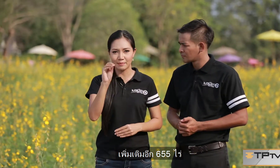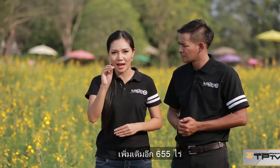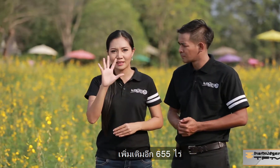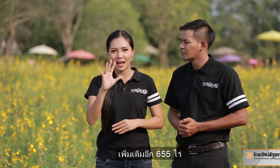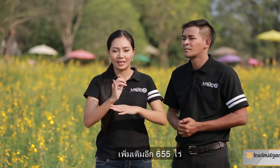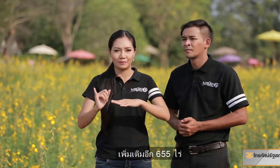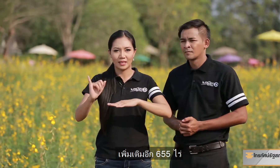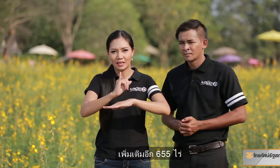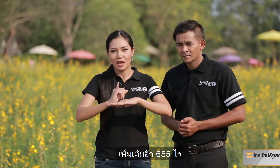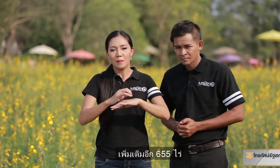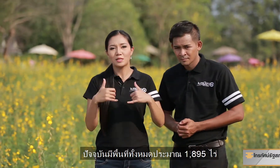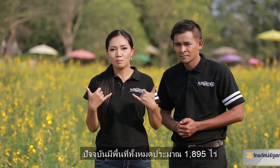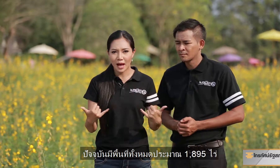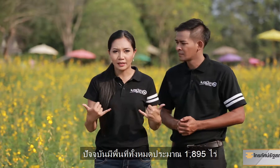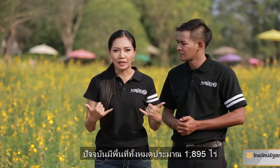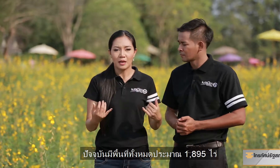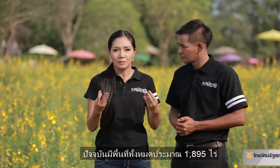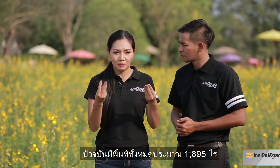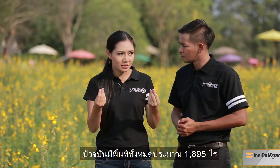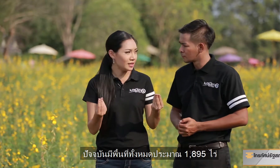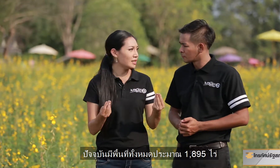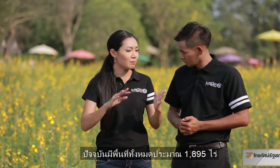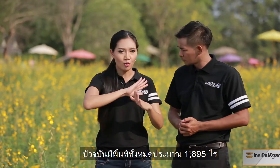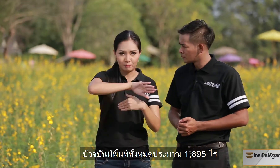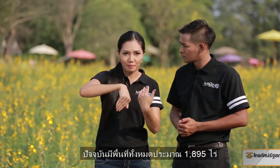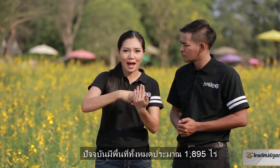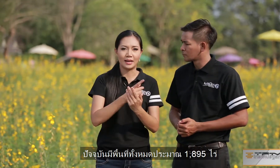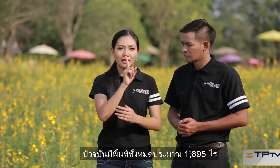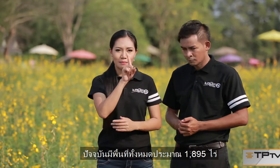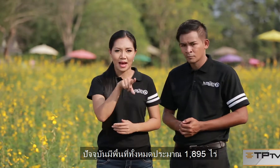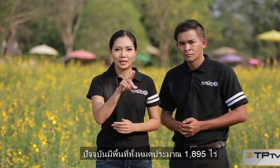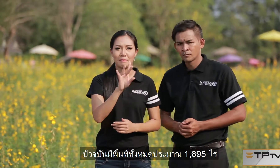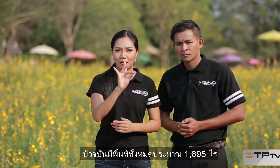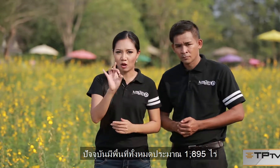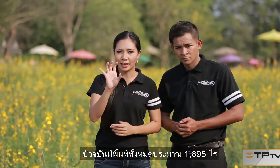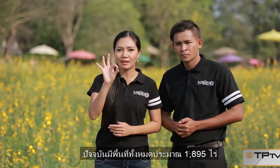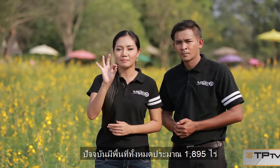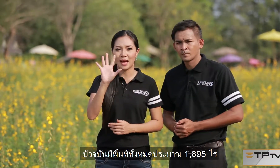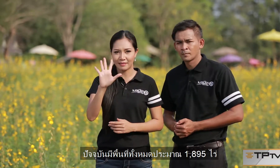655ไร่ปัจจุบันมีพื้นที่ทั้งหมดประมาณ 1,895